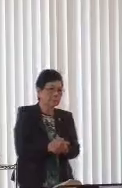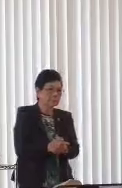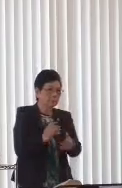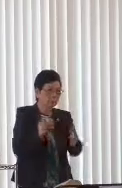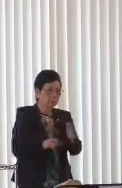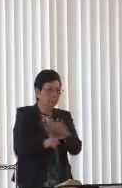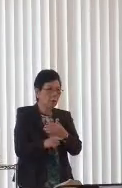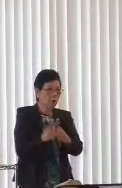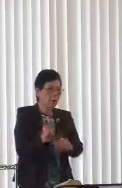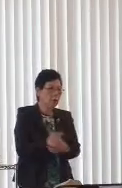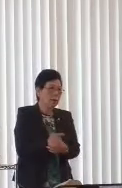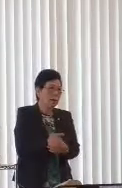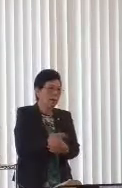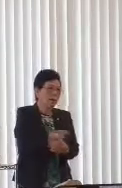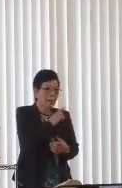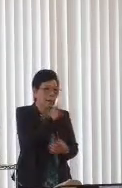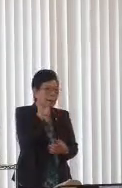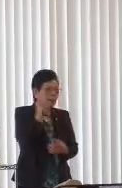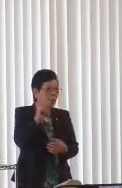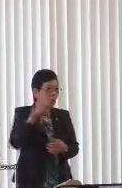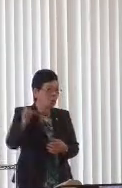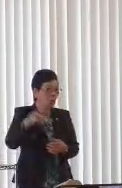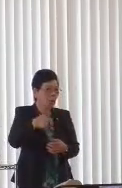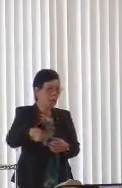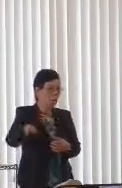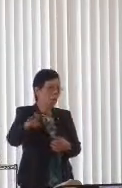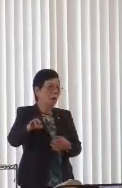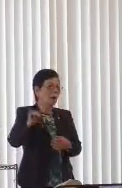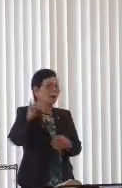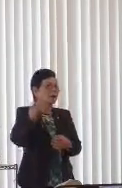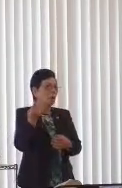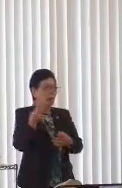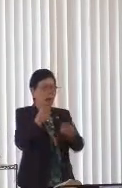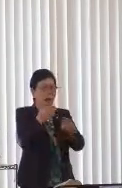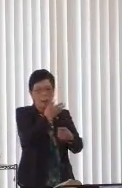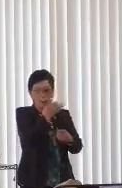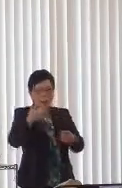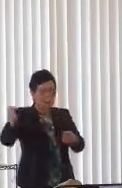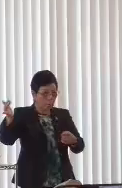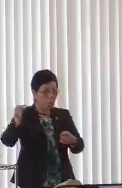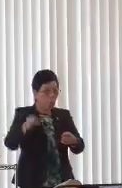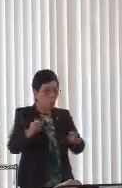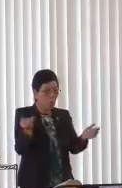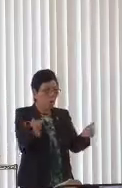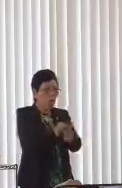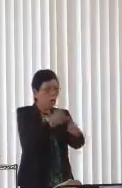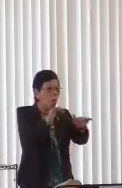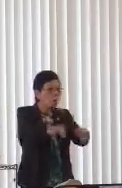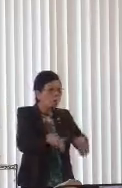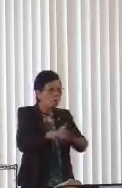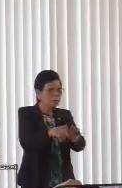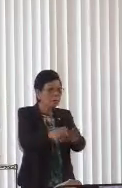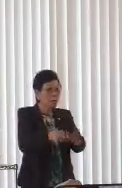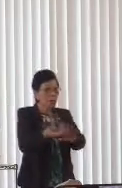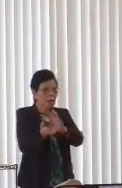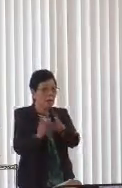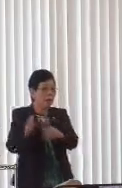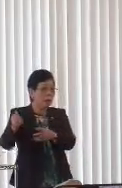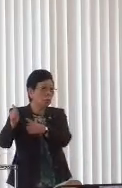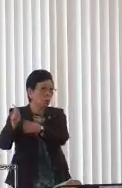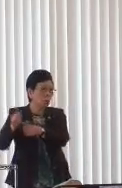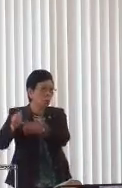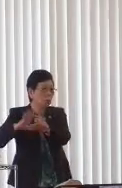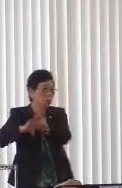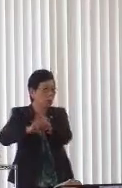これは、英語で言えばいわゆるブライドメイドですね。アメリカの結婚式なんかだと、花婿の、お